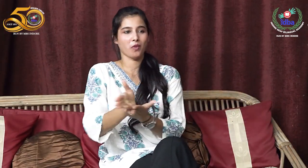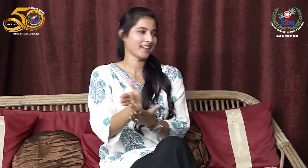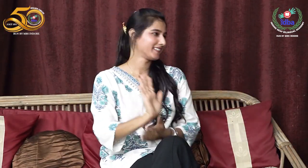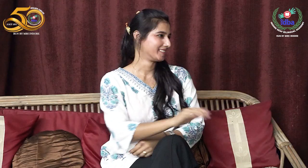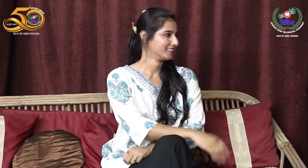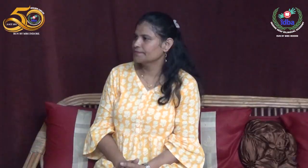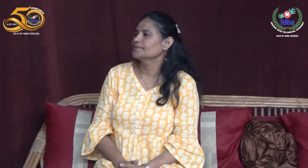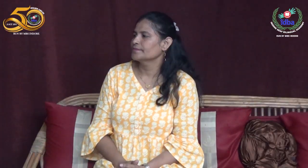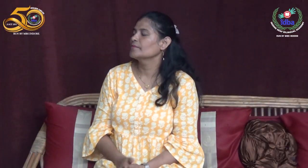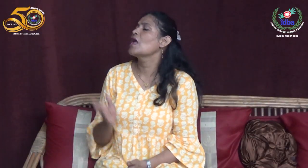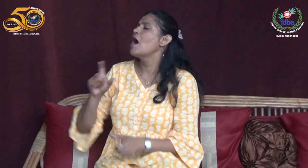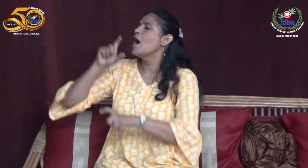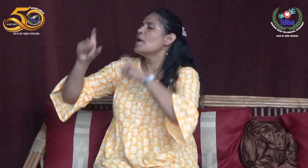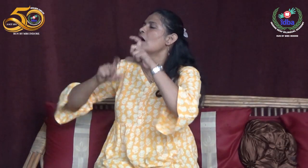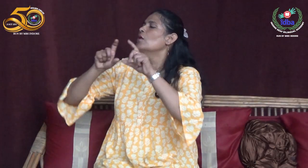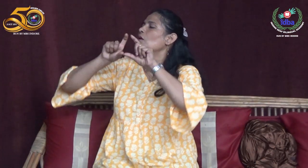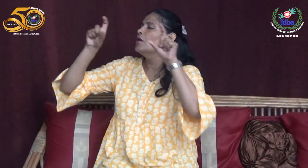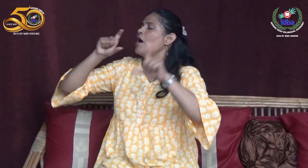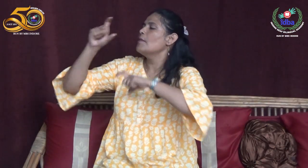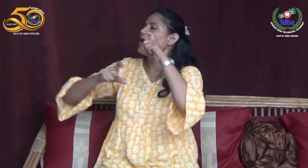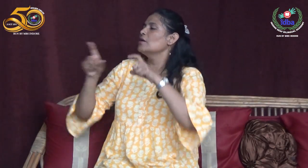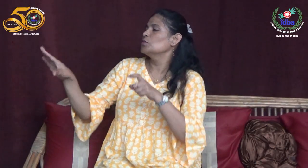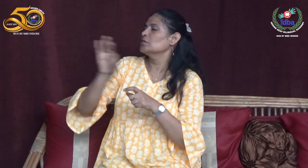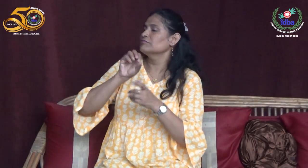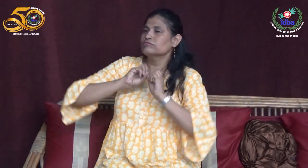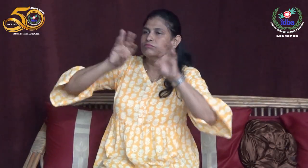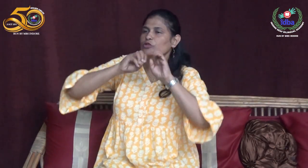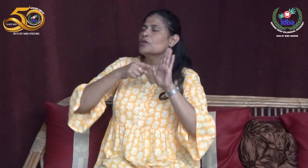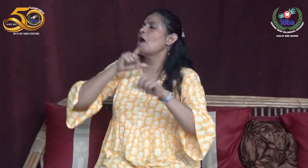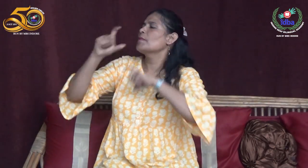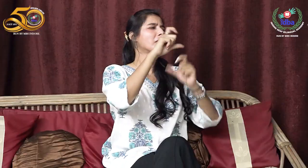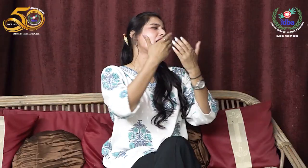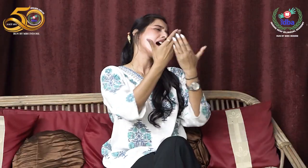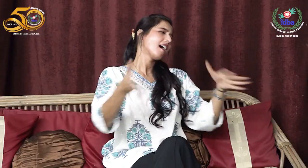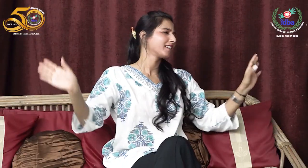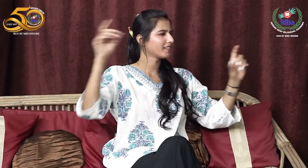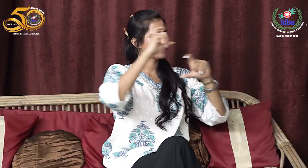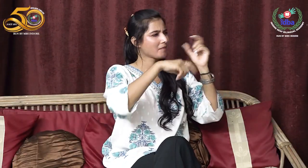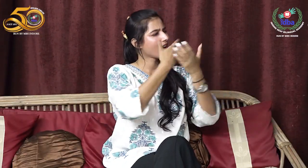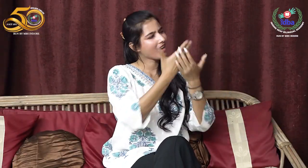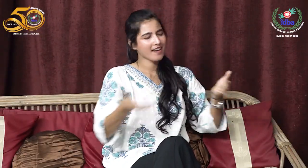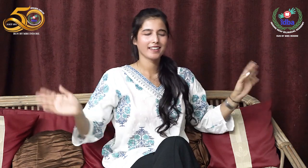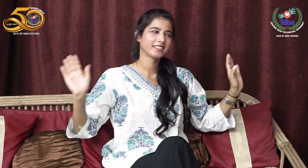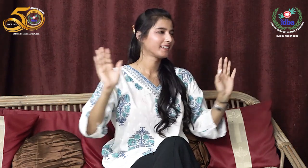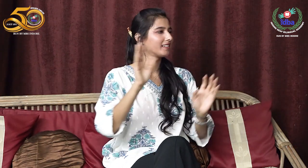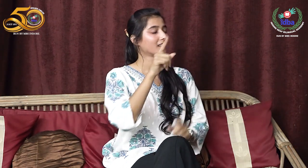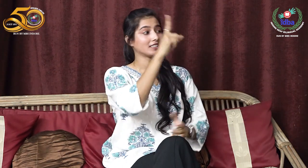हूँ, पर पेड होता है तो मैं जाती हूँ, फ्री कोई है तो कौन सी कंपनी में आप जाते हैं? कोई सी जनरल, कोई से